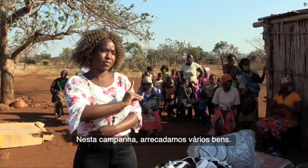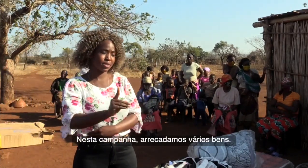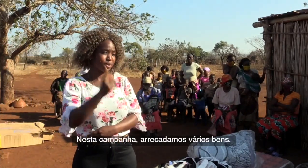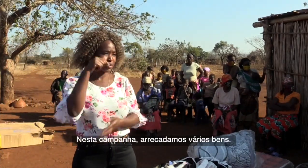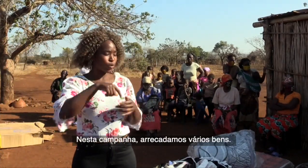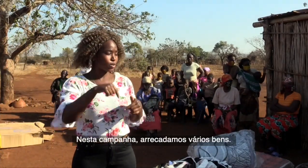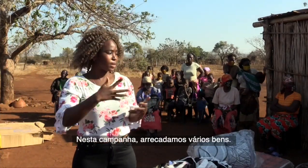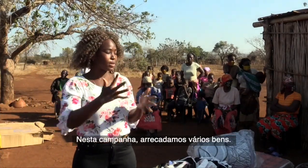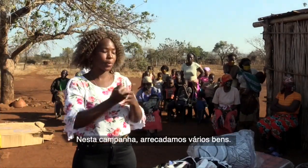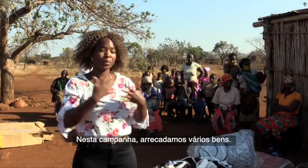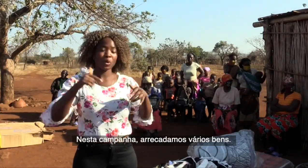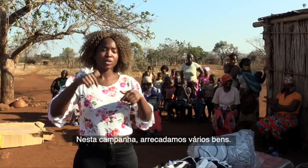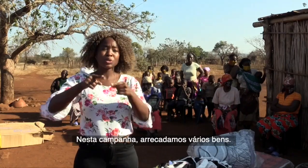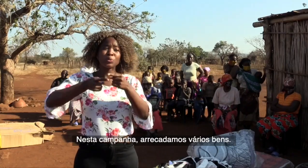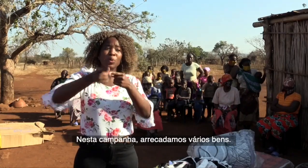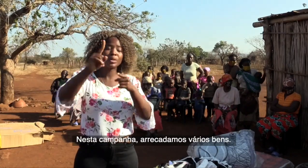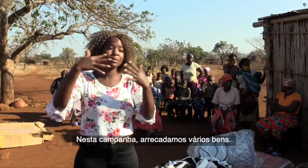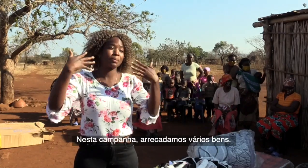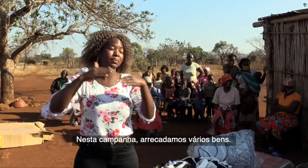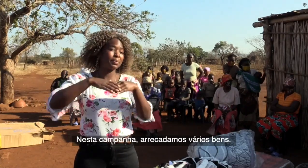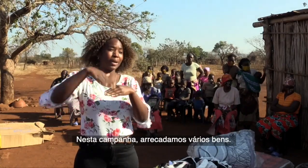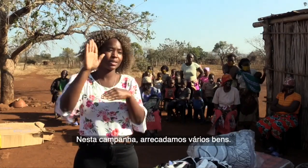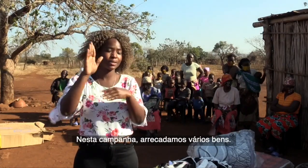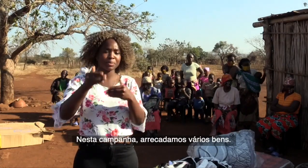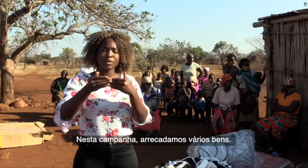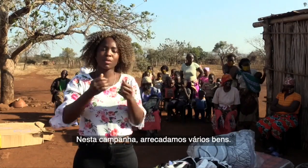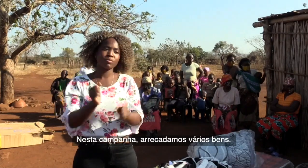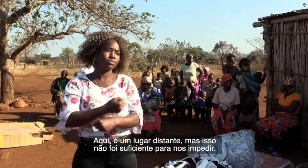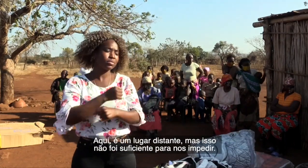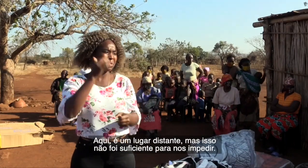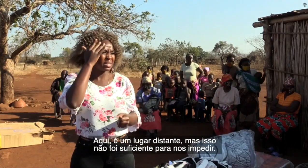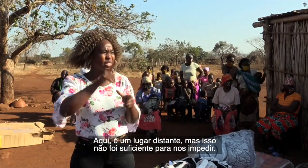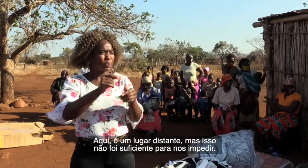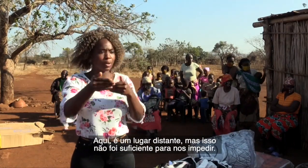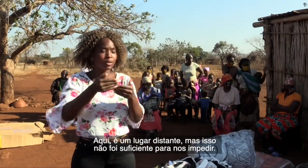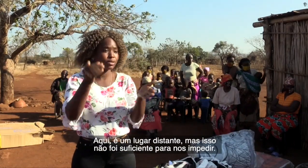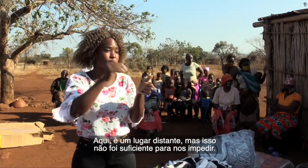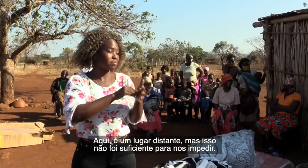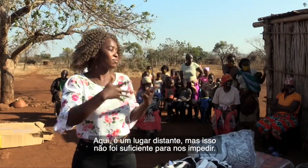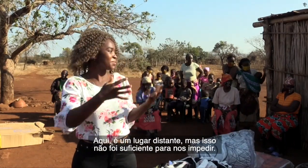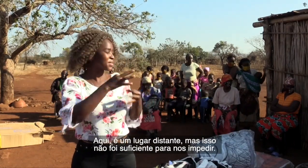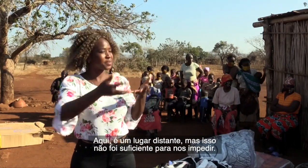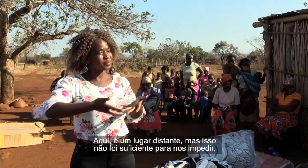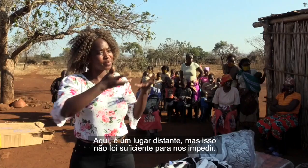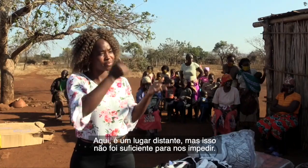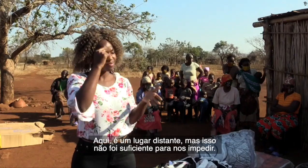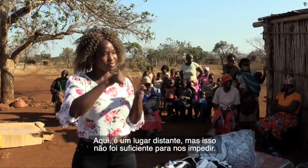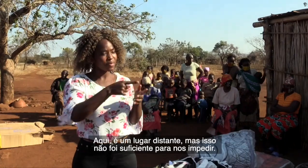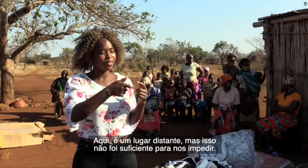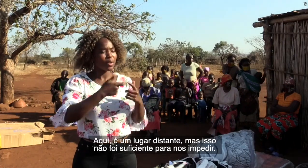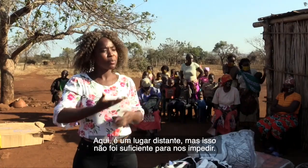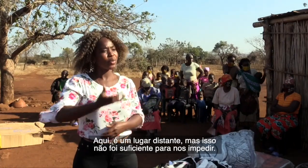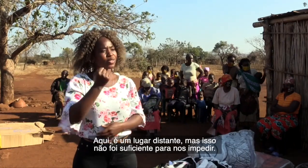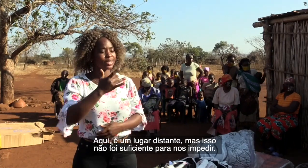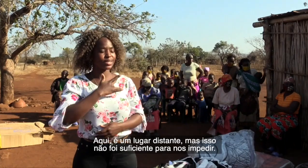a TV Sul também esteve em frente e conseguimos arrecadar vários bens, e sabendo que aqui é um local tão longe, mas